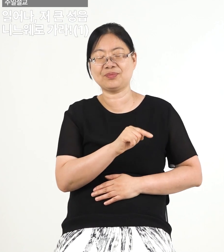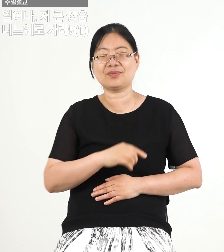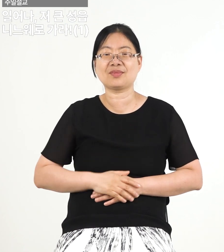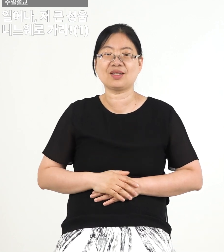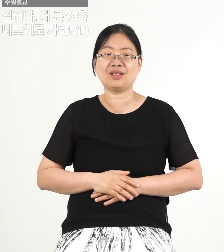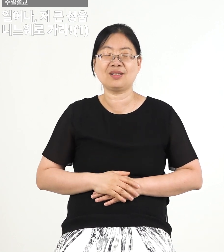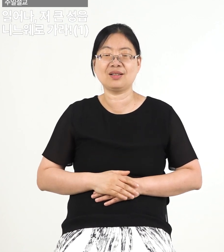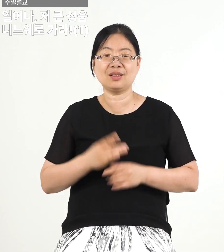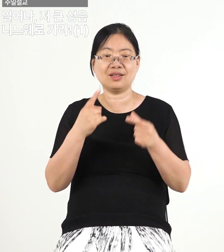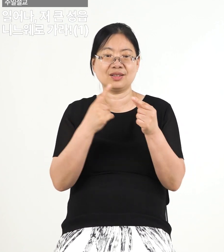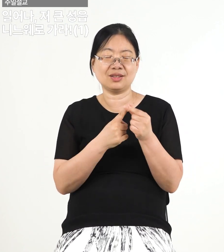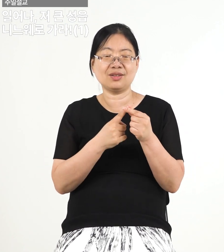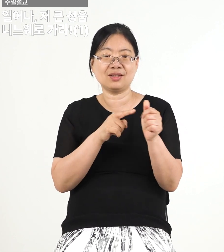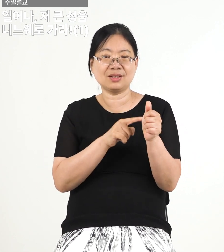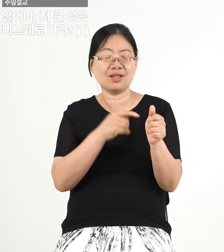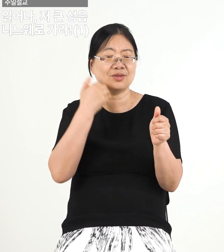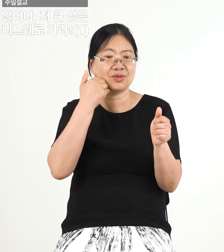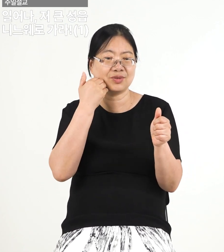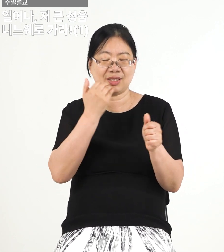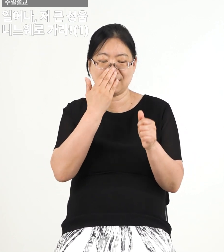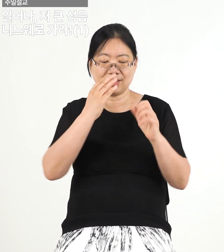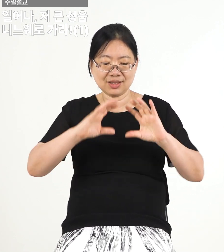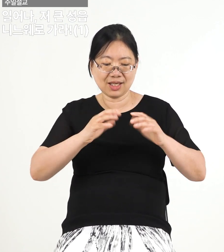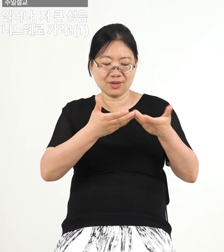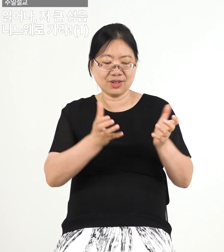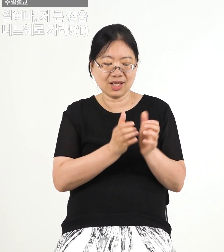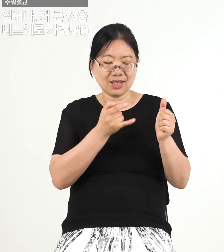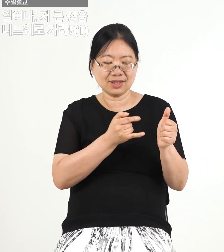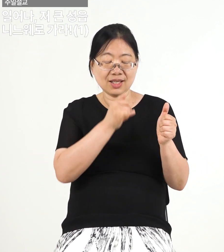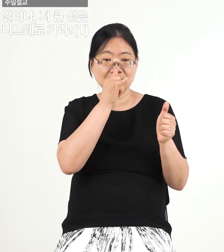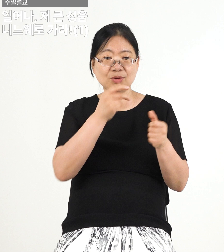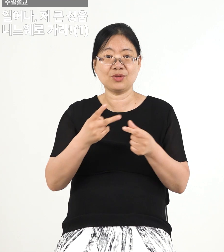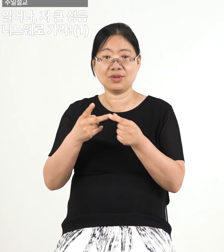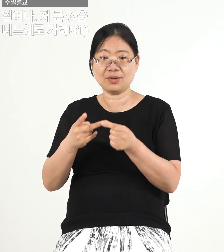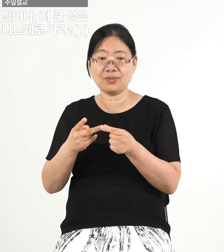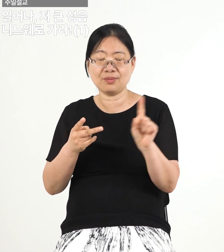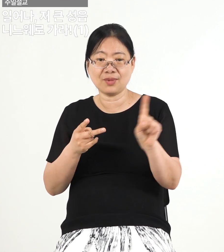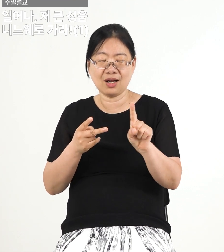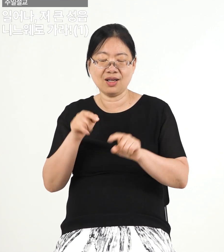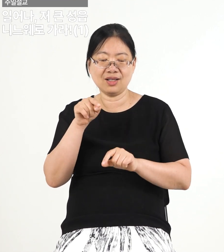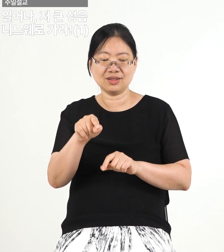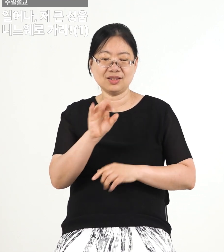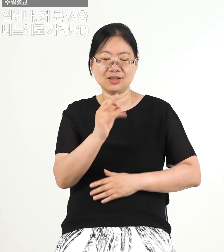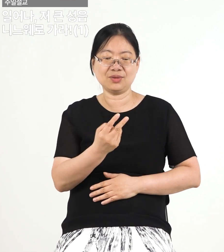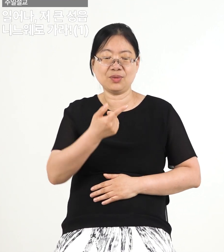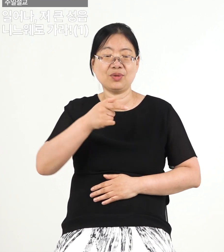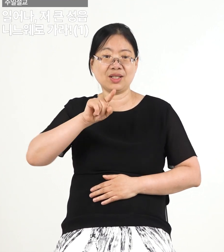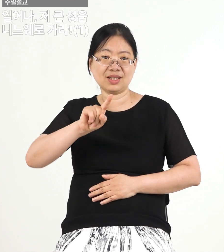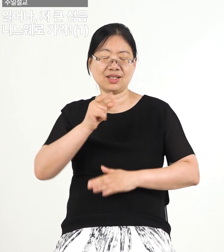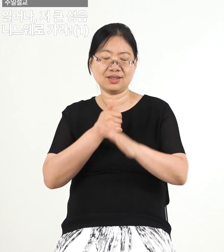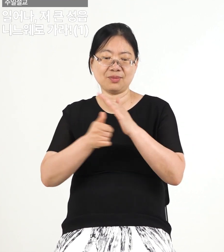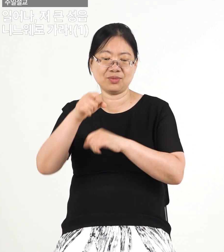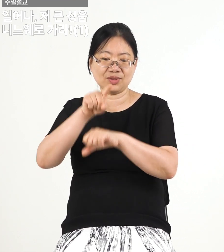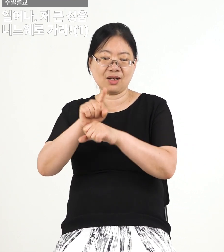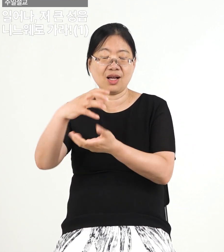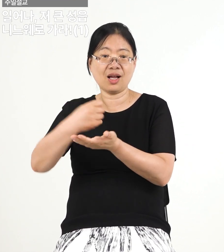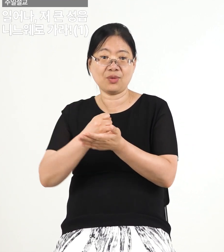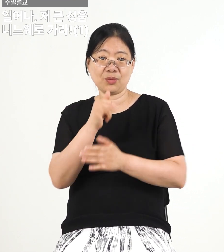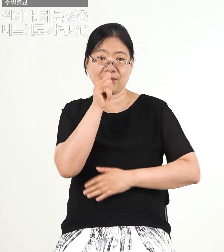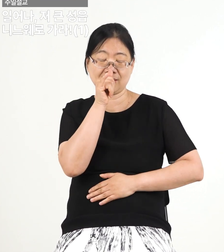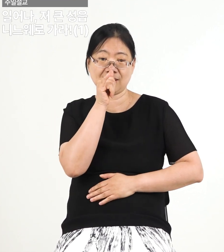이거는 첫째 타겟은 이스라엘 공동체에게 있고 두 번째 타겟은 그 요나가 대표성을 갖고